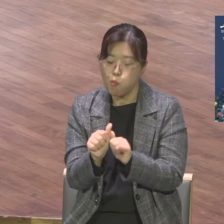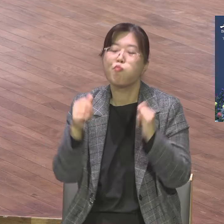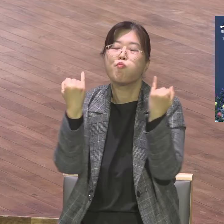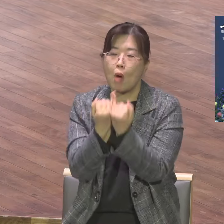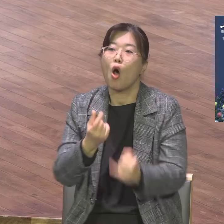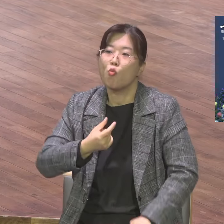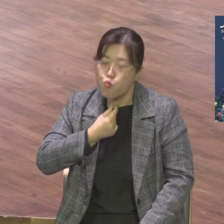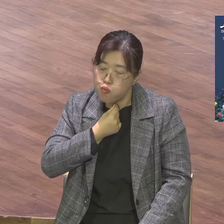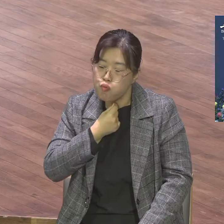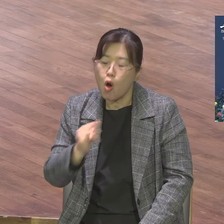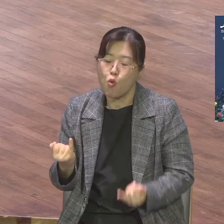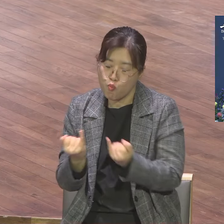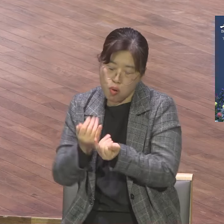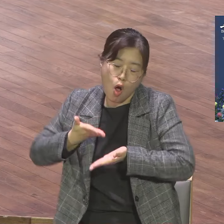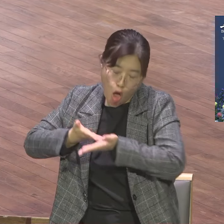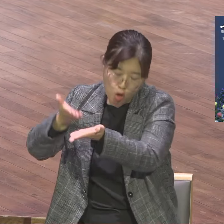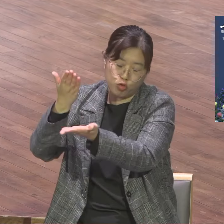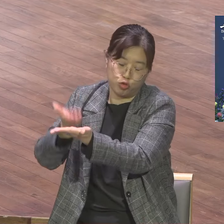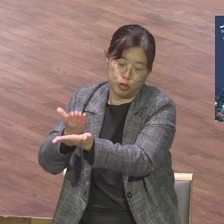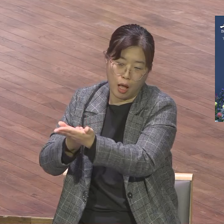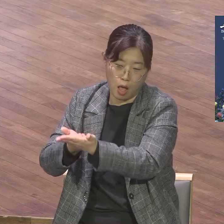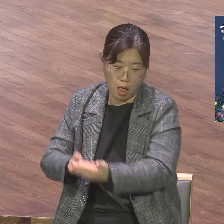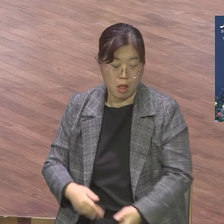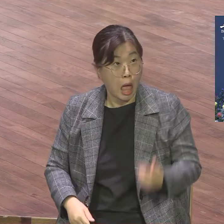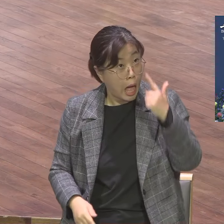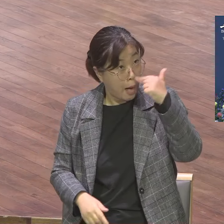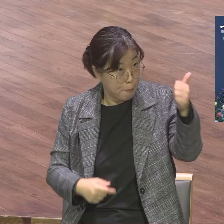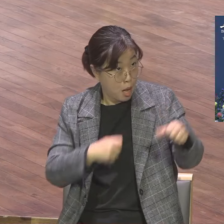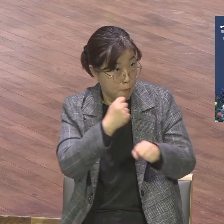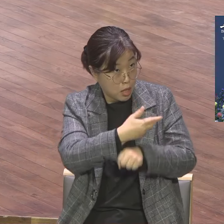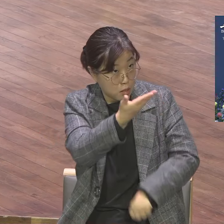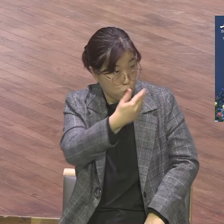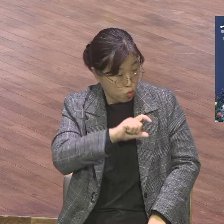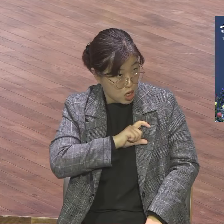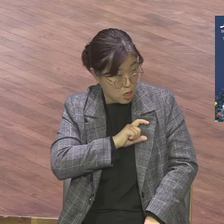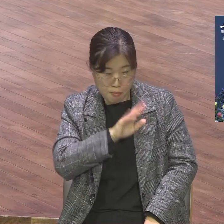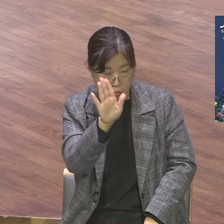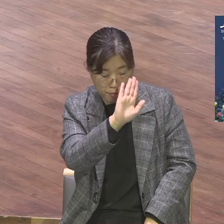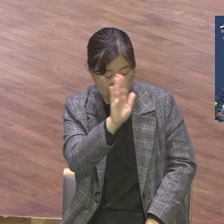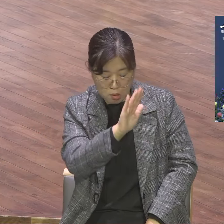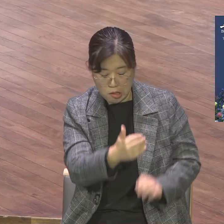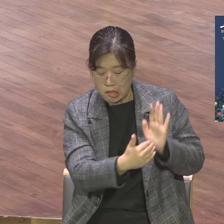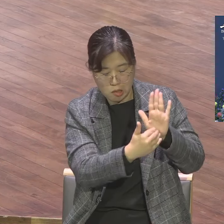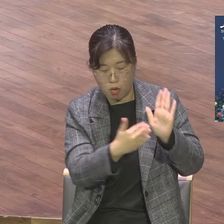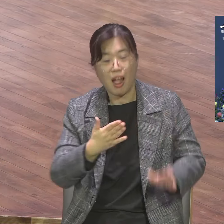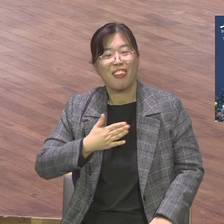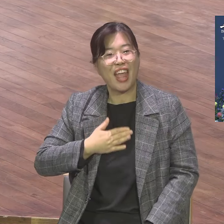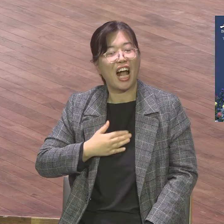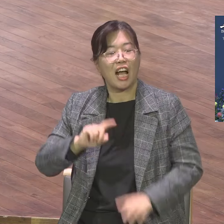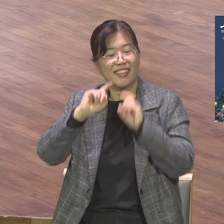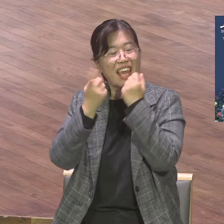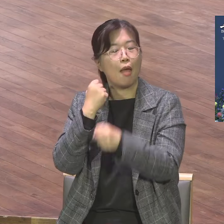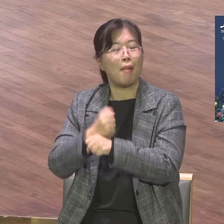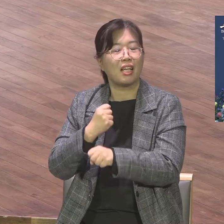아빠가 지어준 이름 싫다. 자기가 이름 만들었다. 비비안 제니.